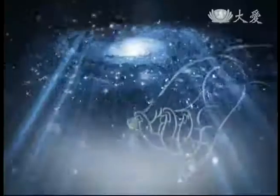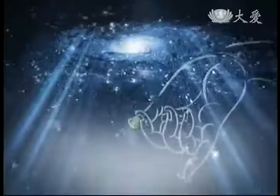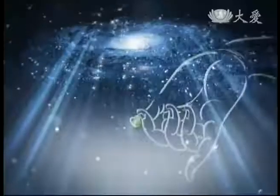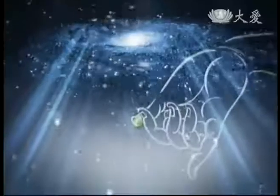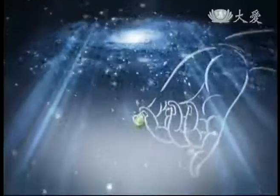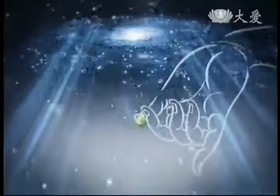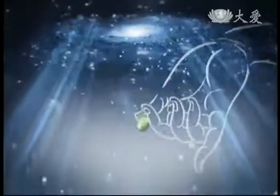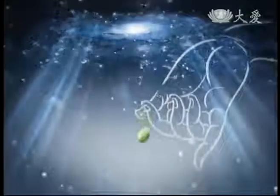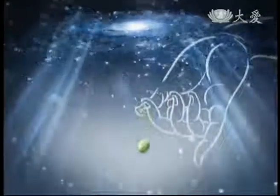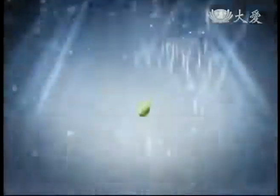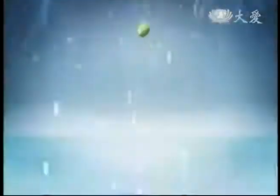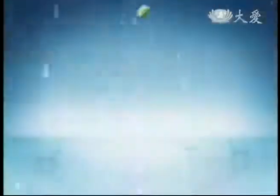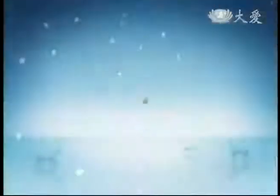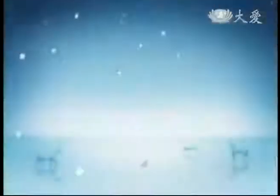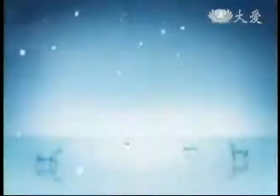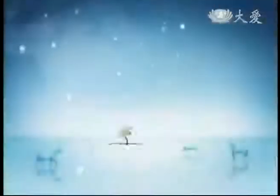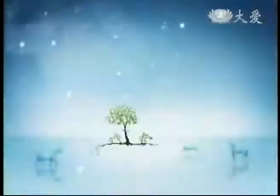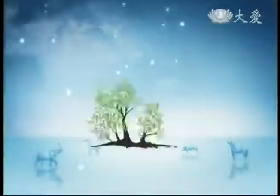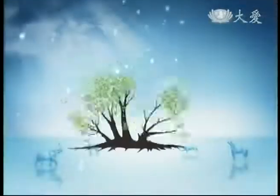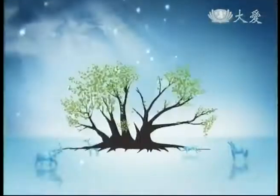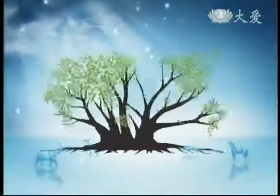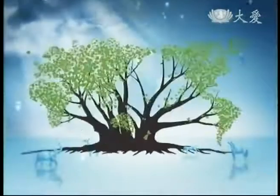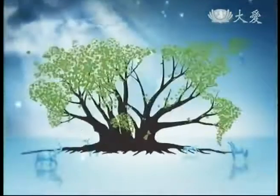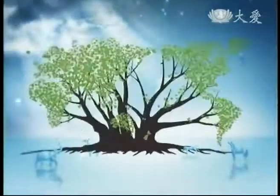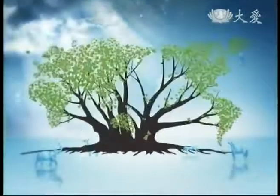万物馨香奔空寂。